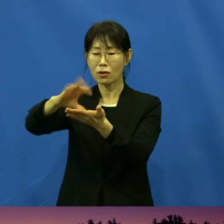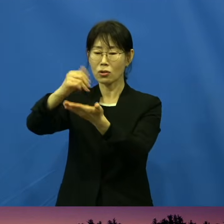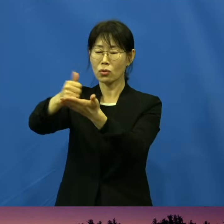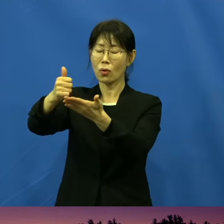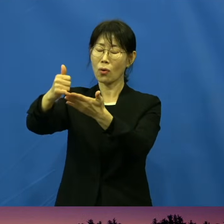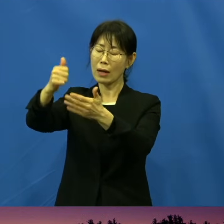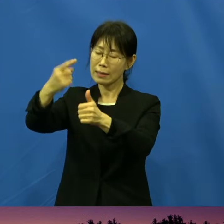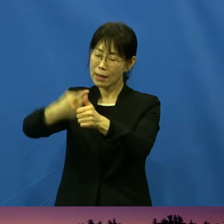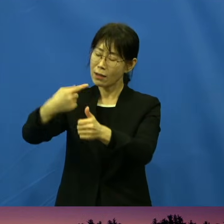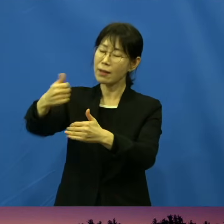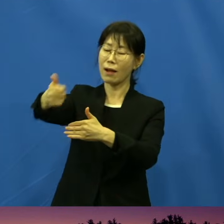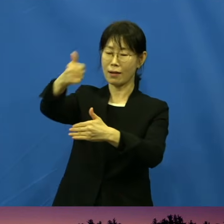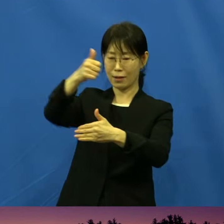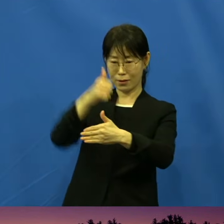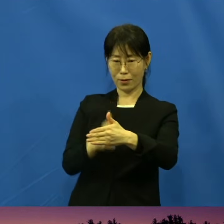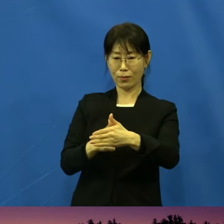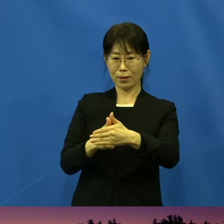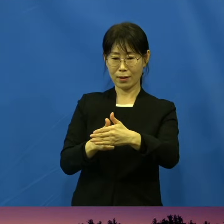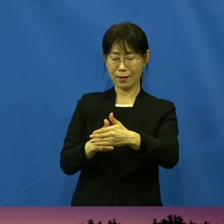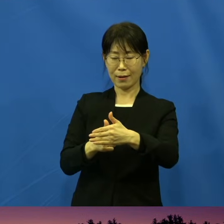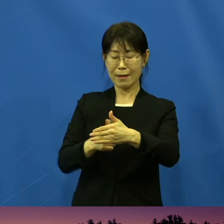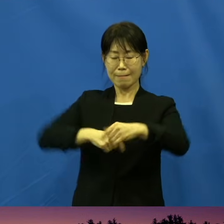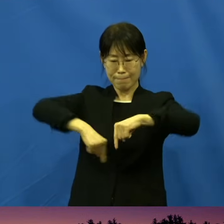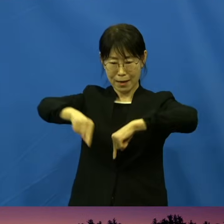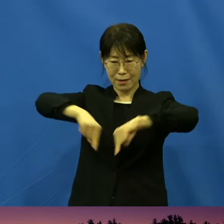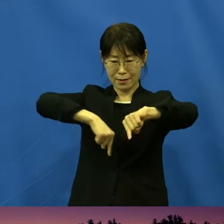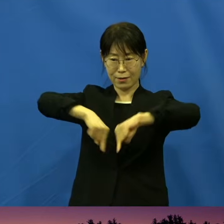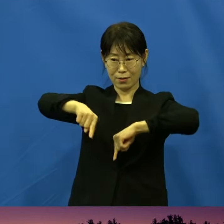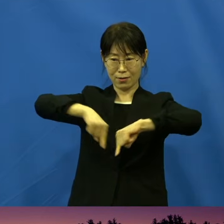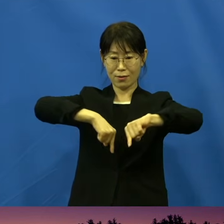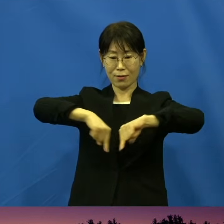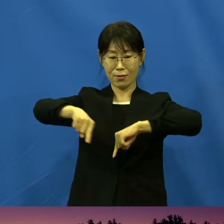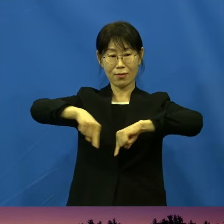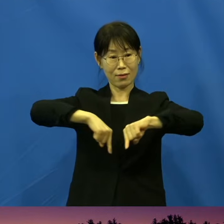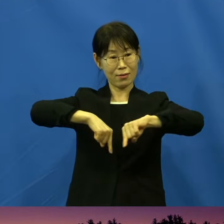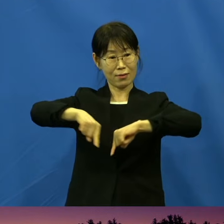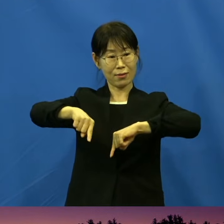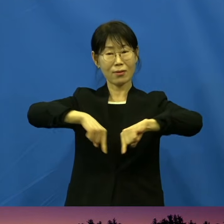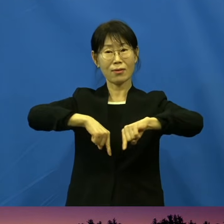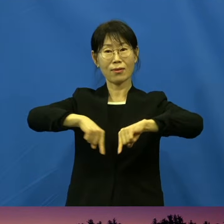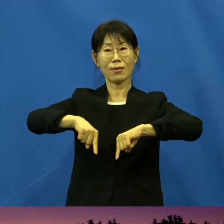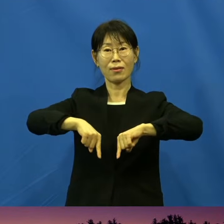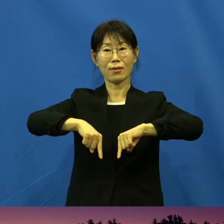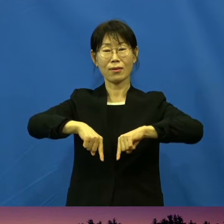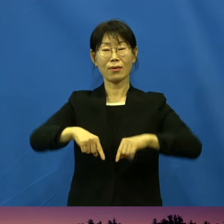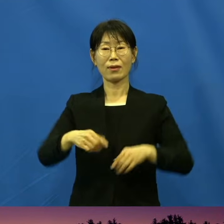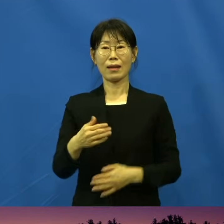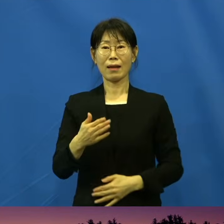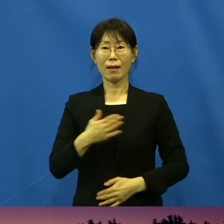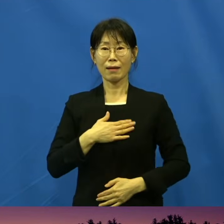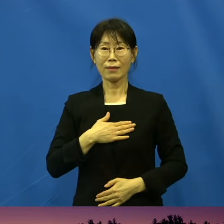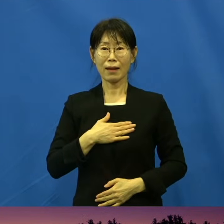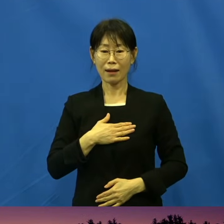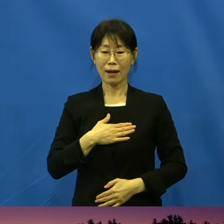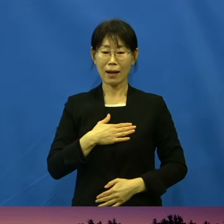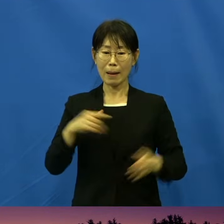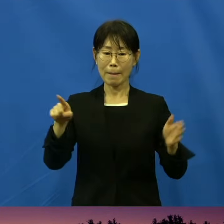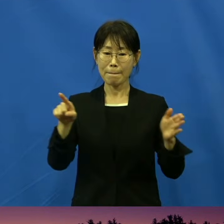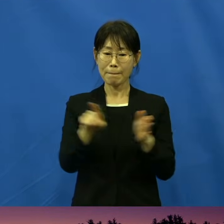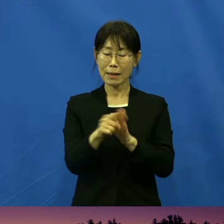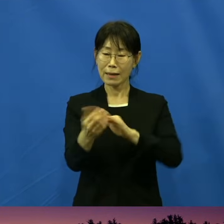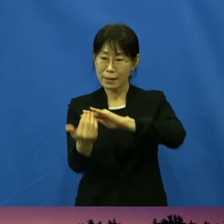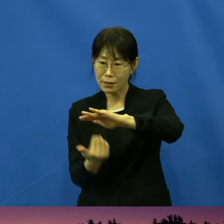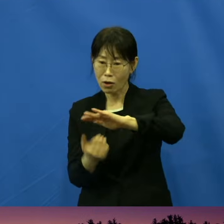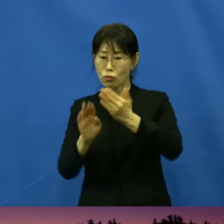들어와 좌정하신다는 거예요. 그래서 우리가 이제는 다른 삶을 살 수밖에 없도록 하셨다는